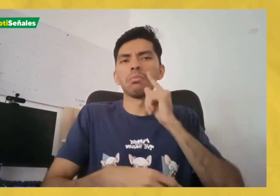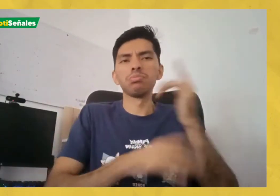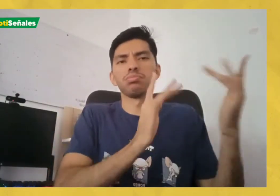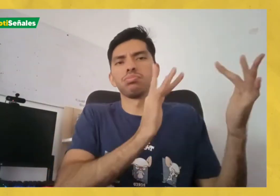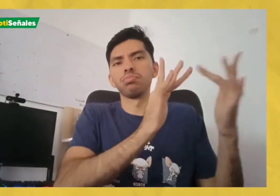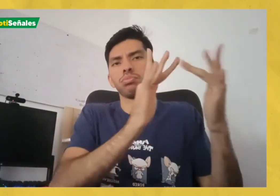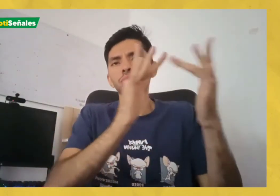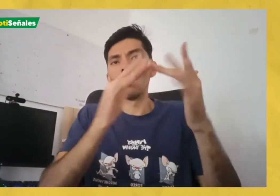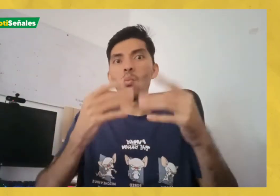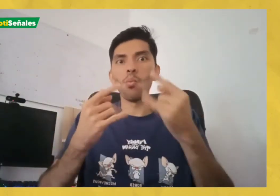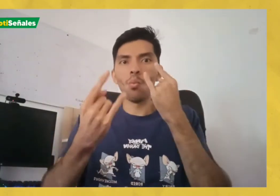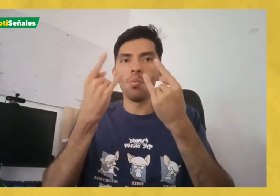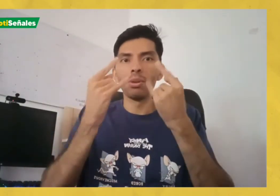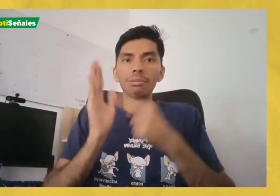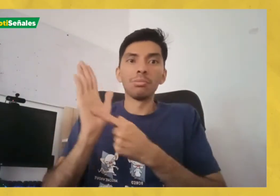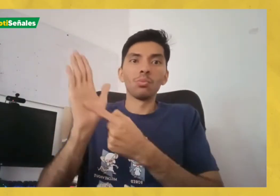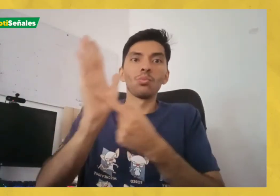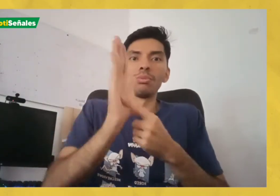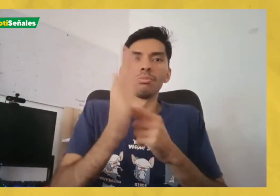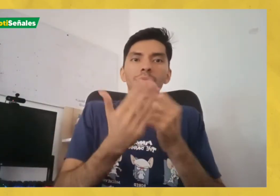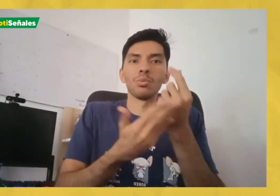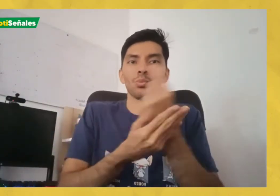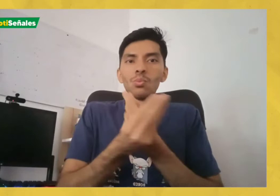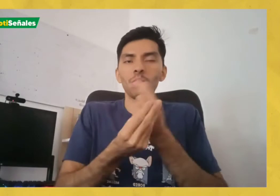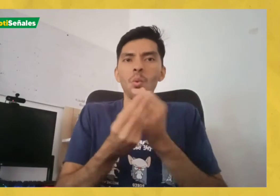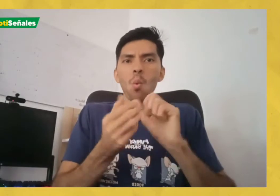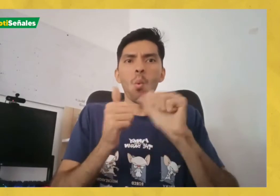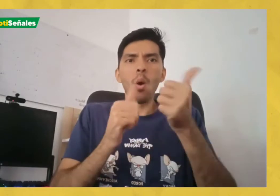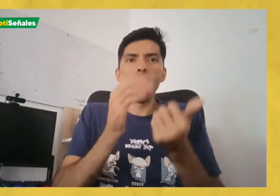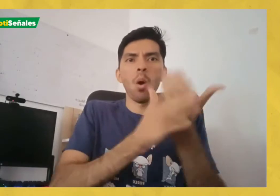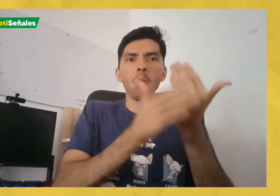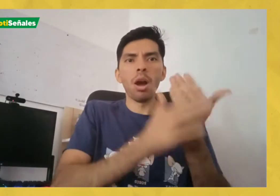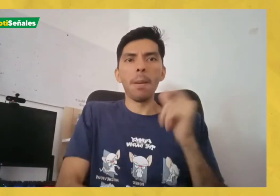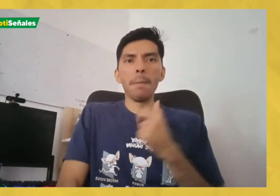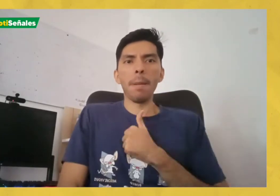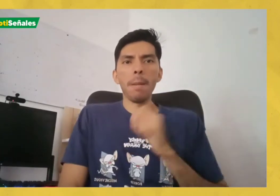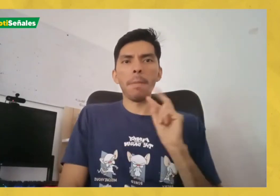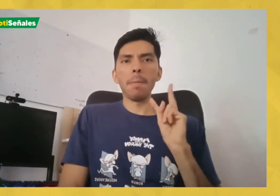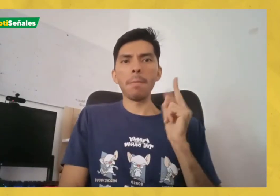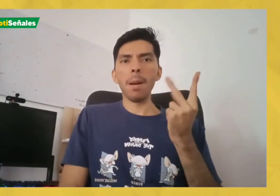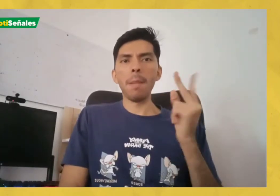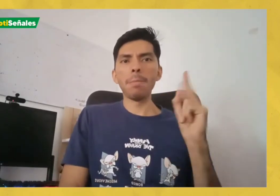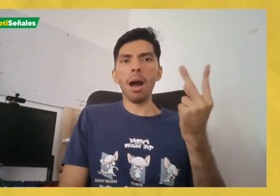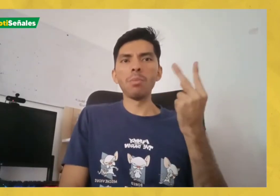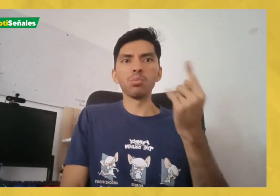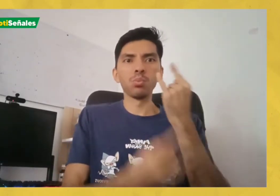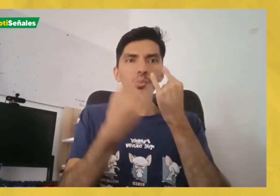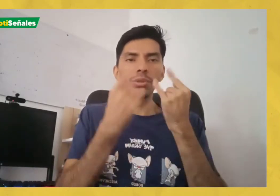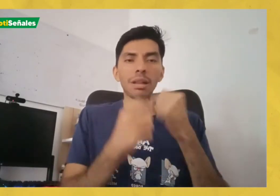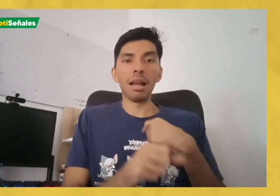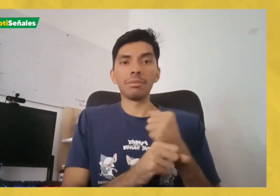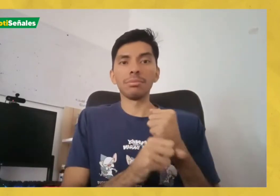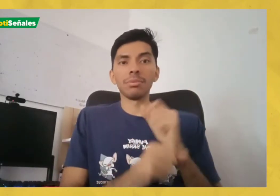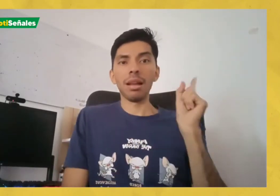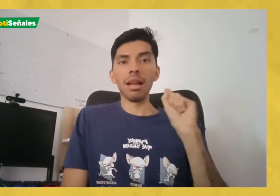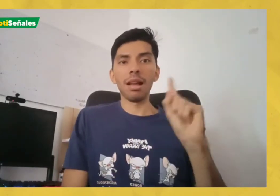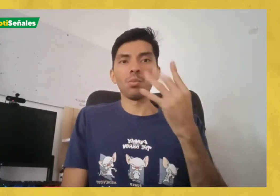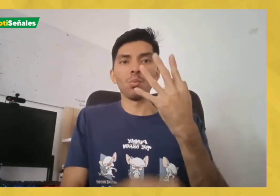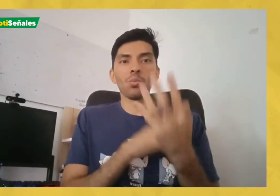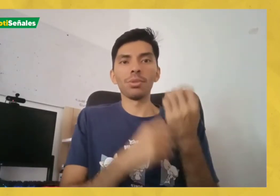propia aplicados en variedad de productos muchas personas fueron bien contactado porque les interesan mis diseños también tengo unos nuevos